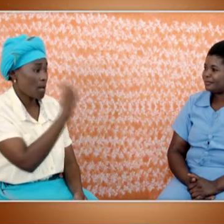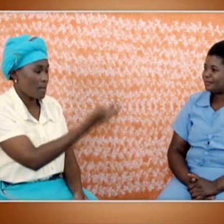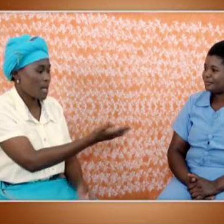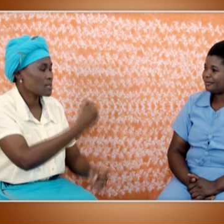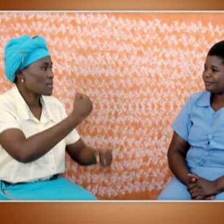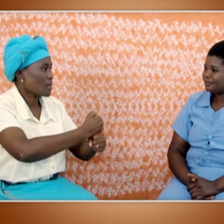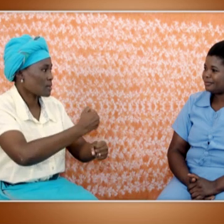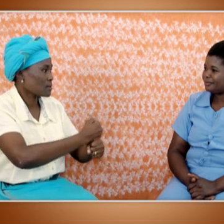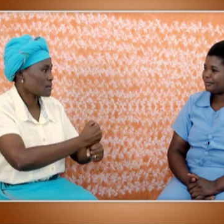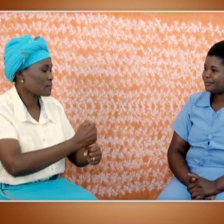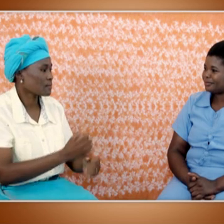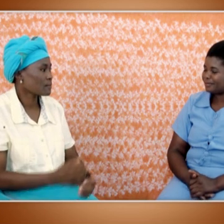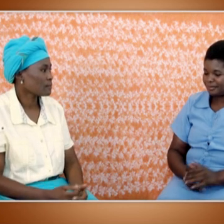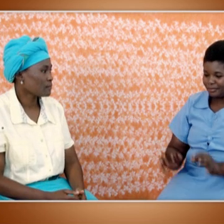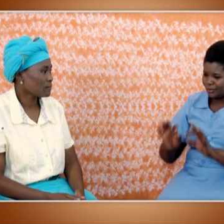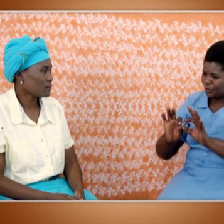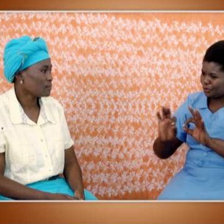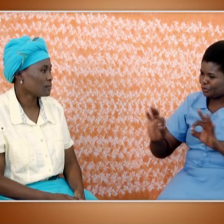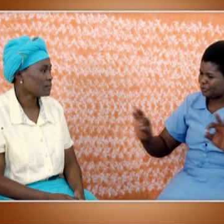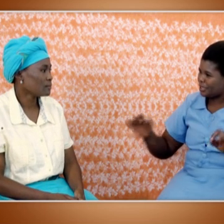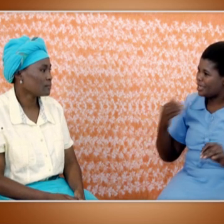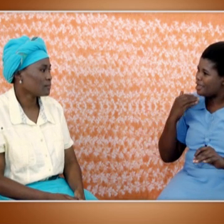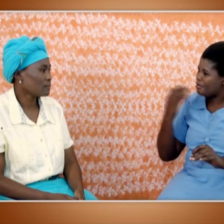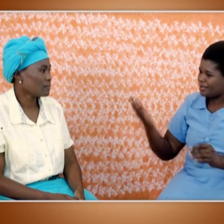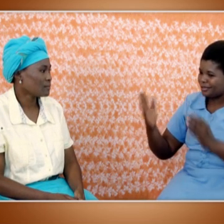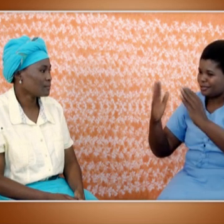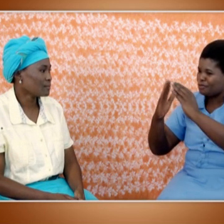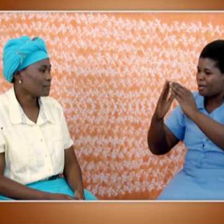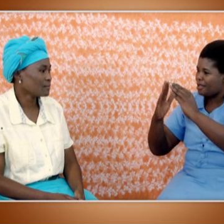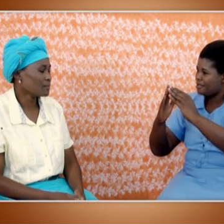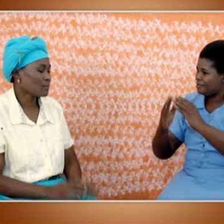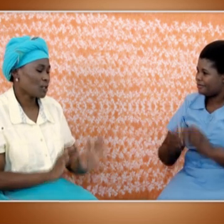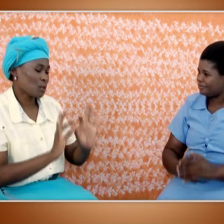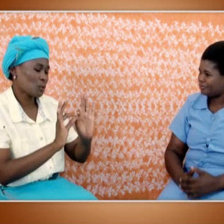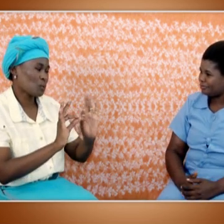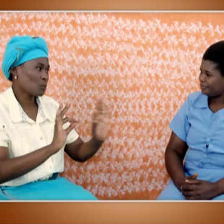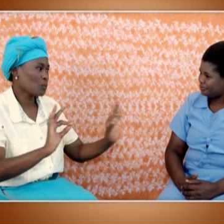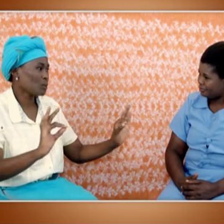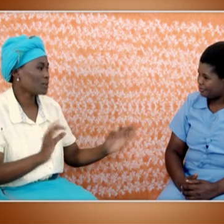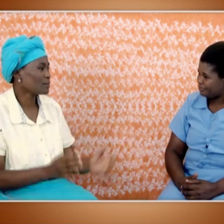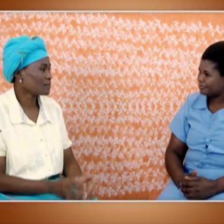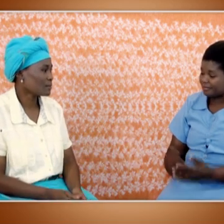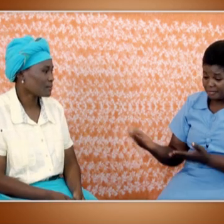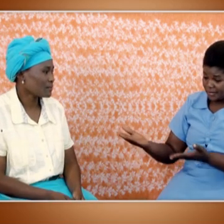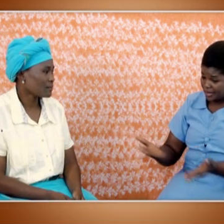Habari za kazi? Nzuri. Habari za nyumbani? Nzuri.